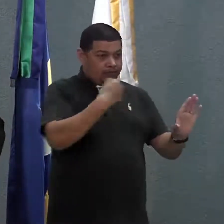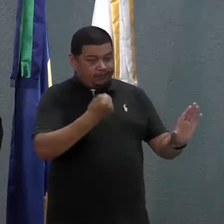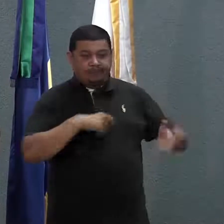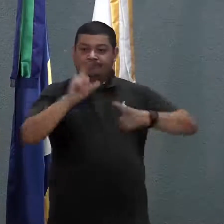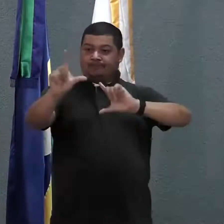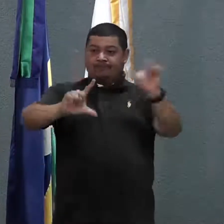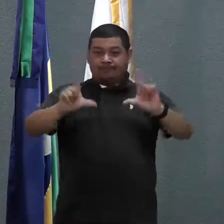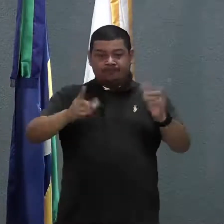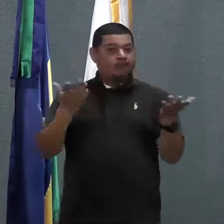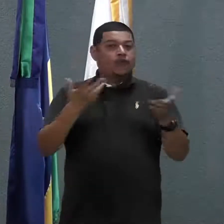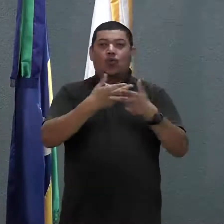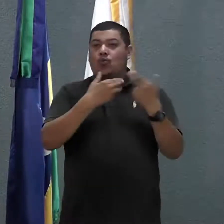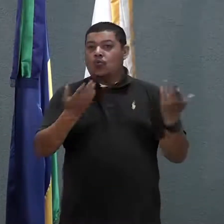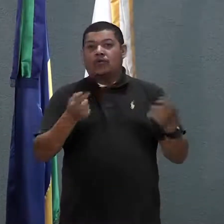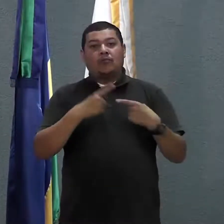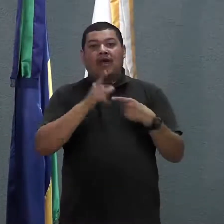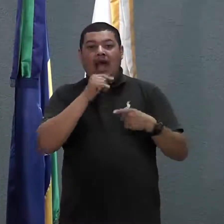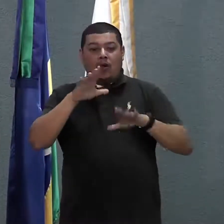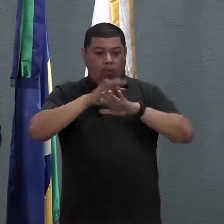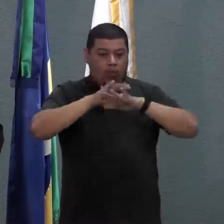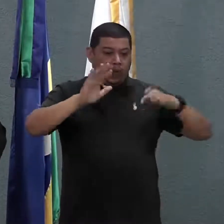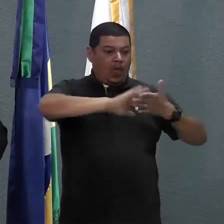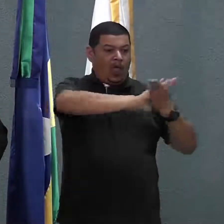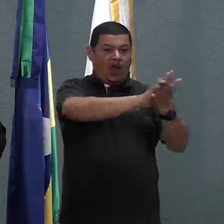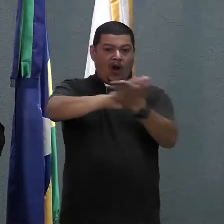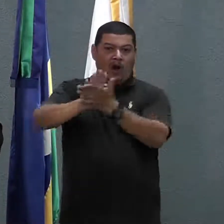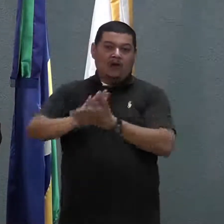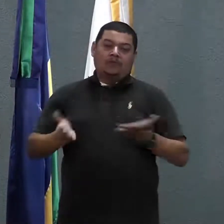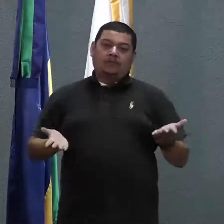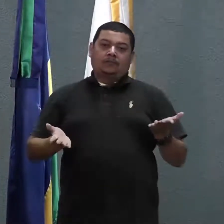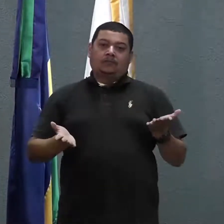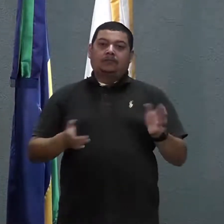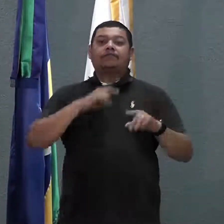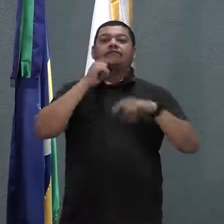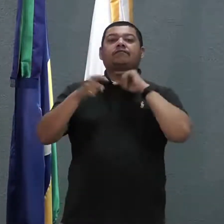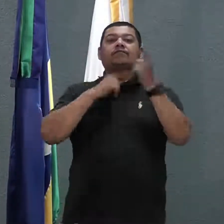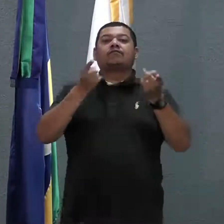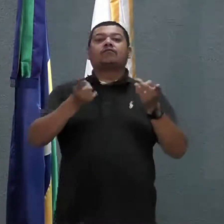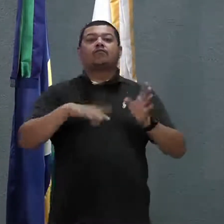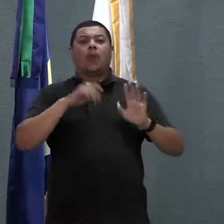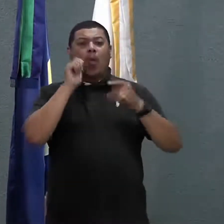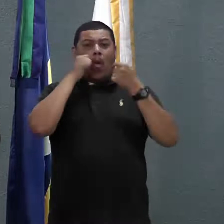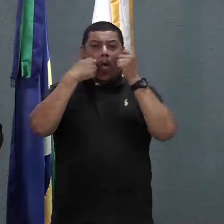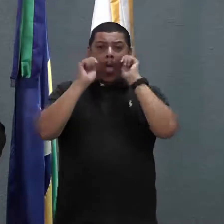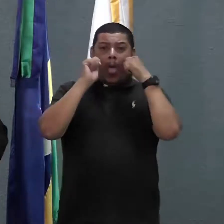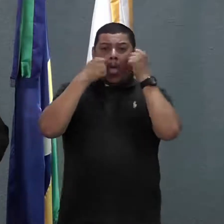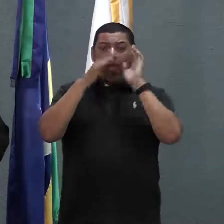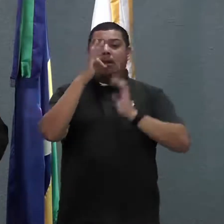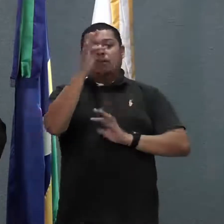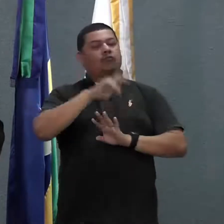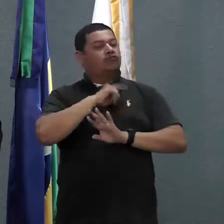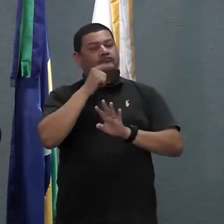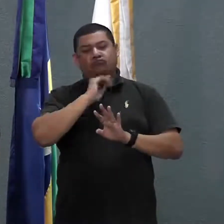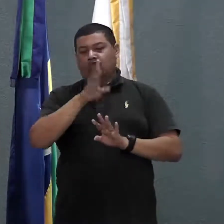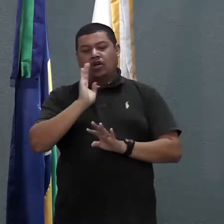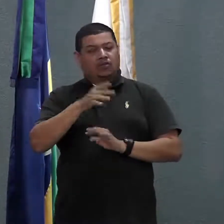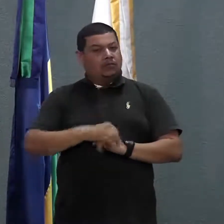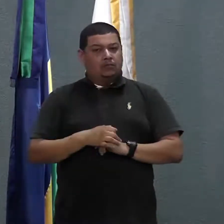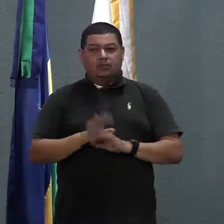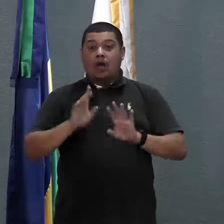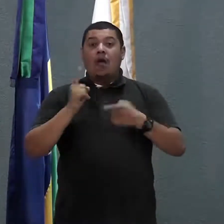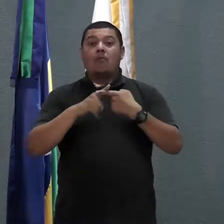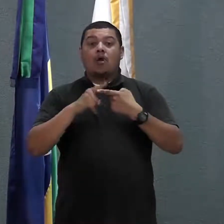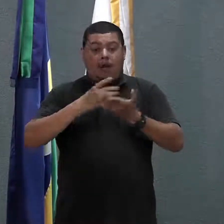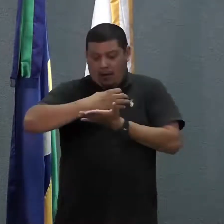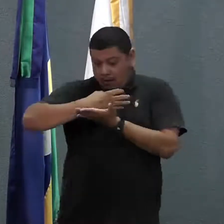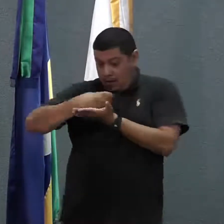por aí vai. Então, assim, não adianta chorar o leite derramado. E eu quero muito,